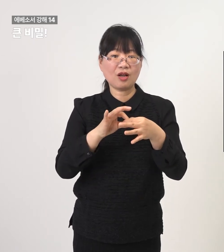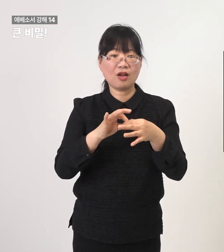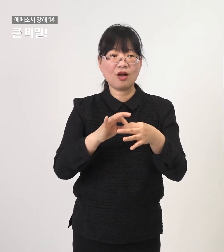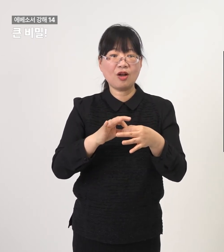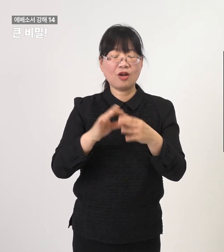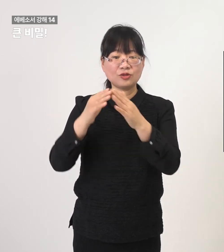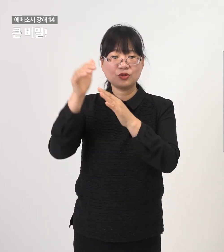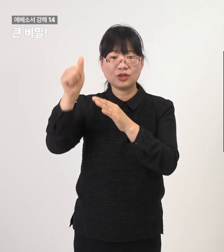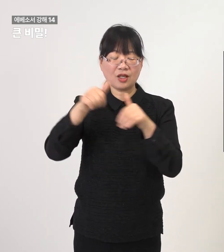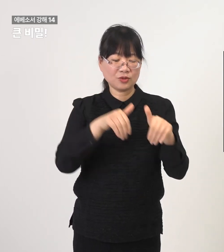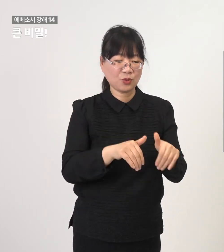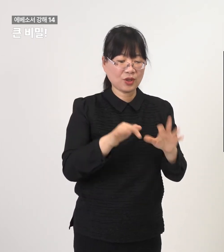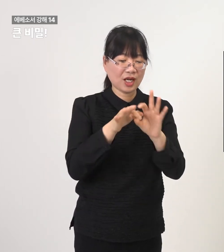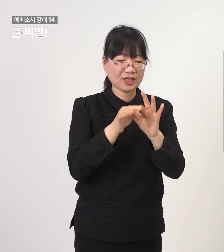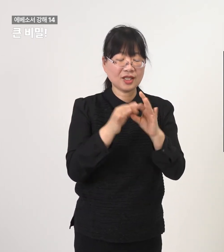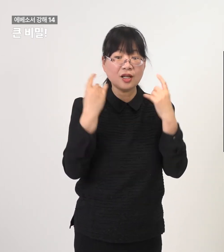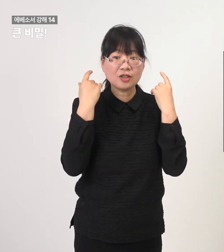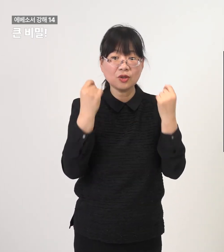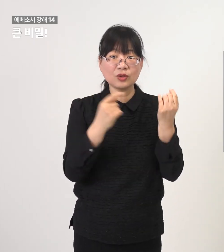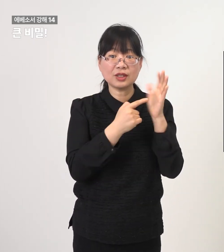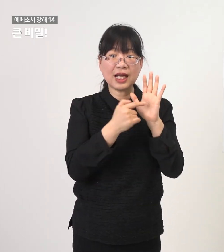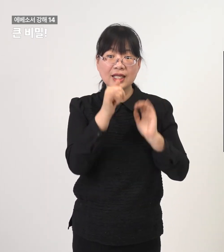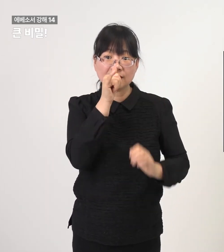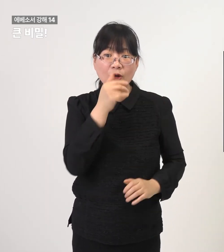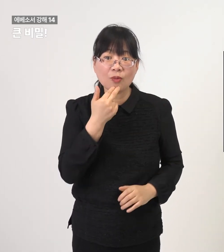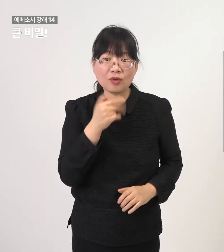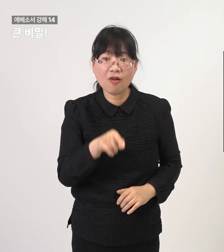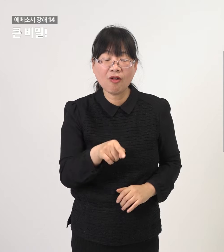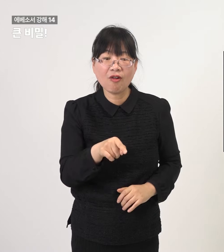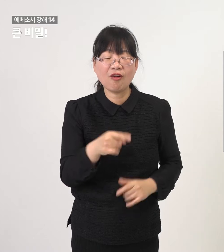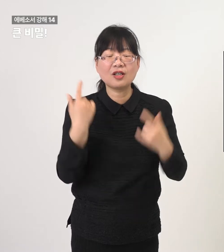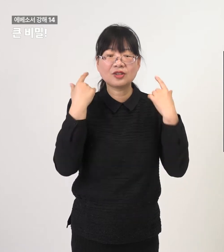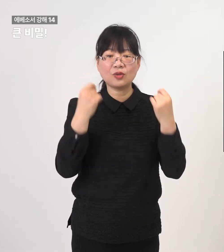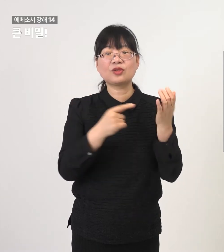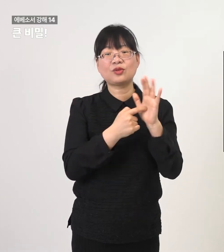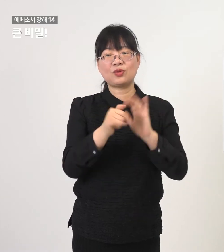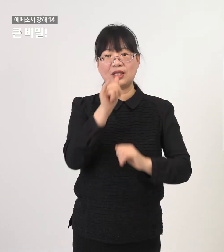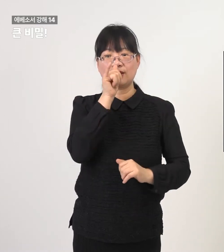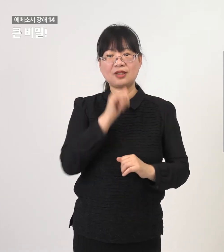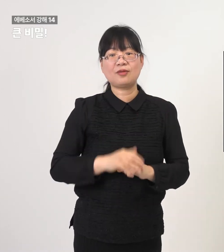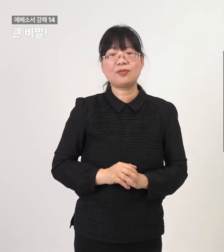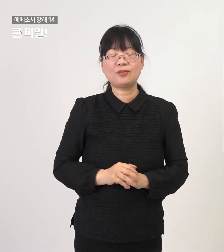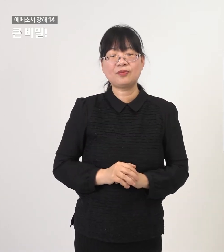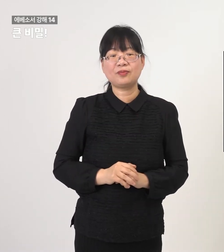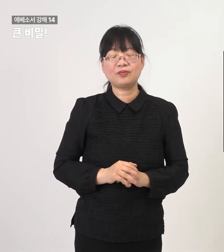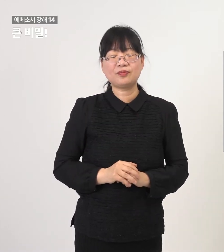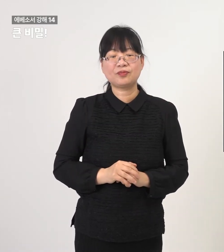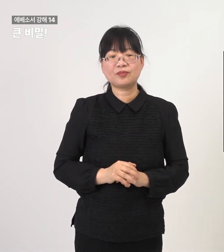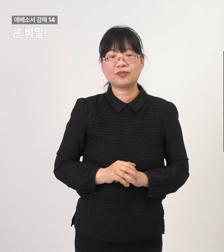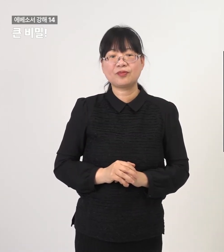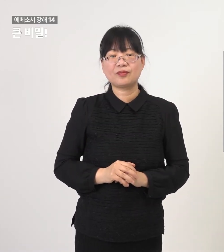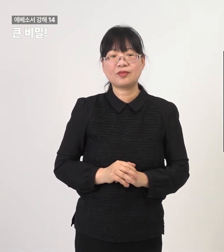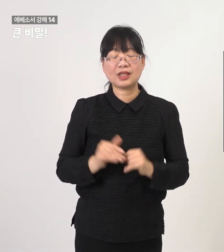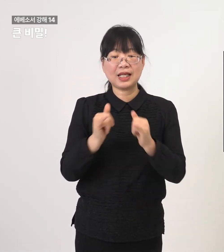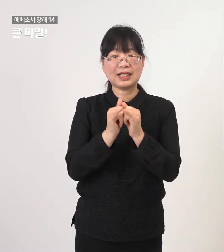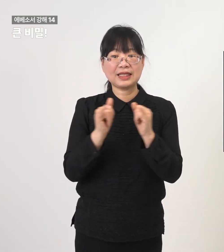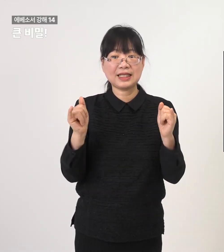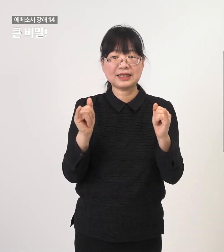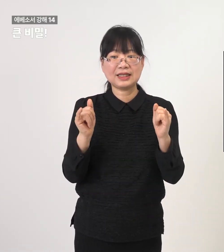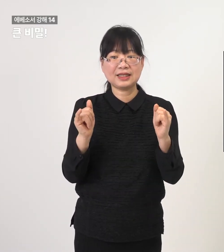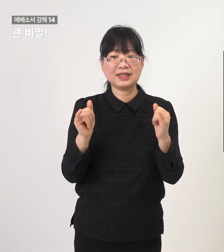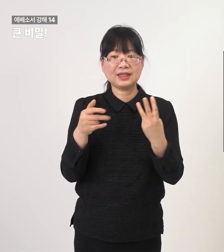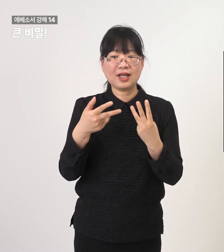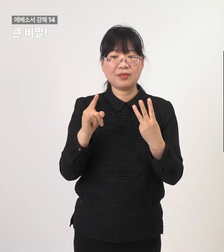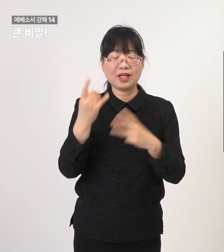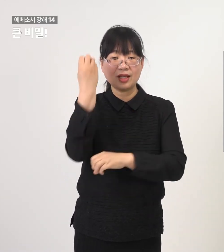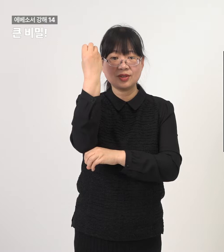종의 관계는 여전히 존재합니까? 안 합니까? 사실은 여전히 존재해요. 자, 그러면 이 인간의 3대